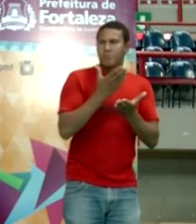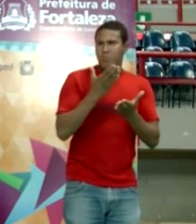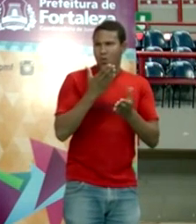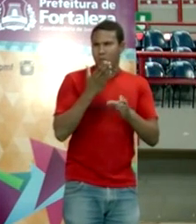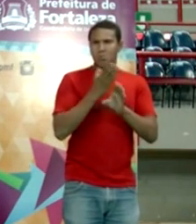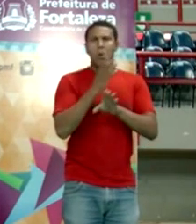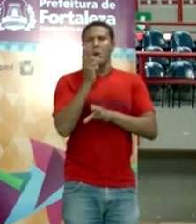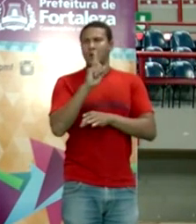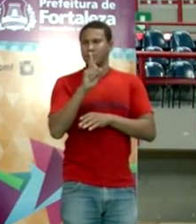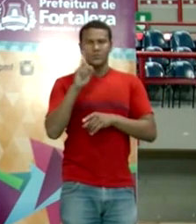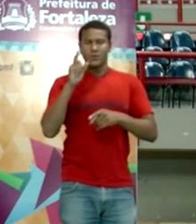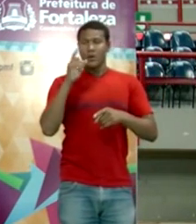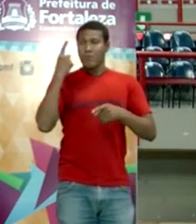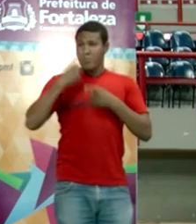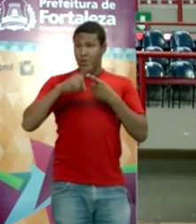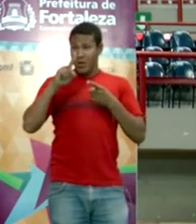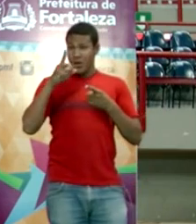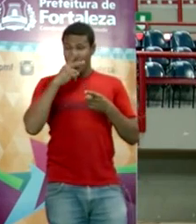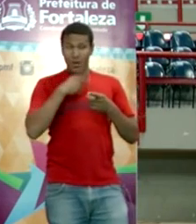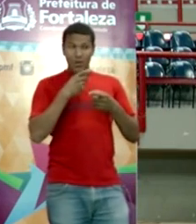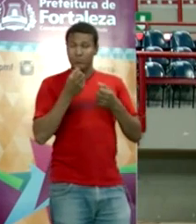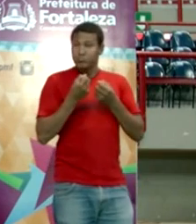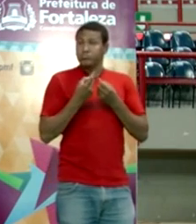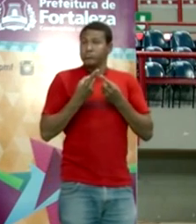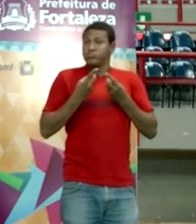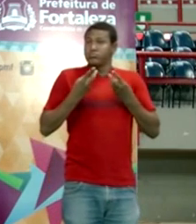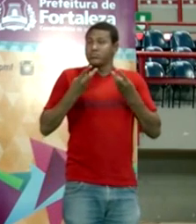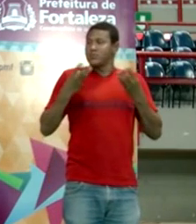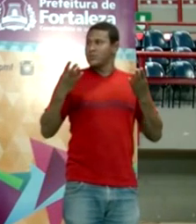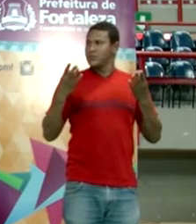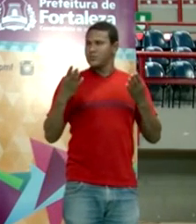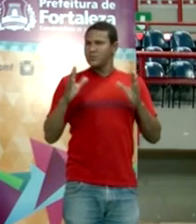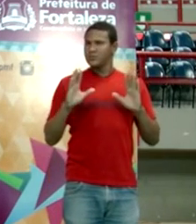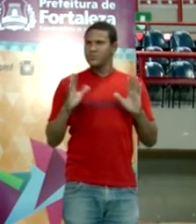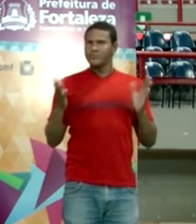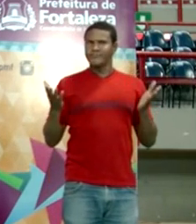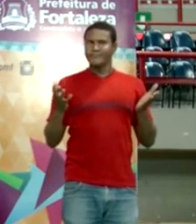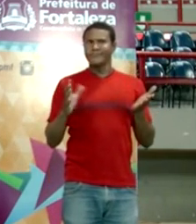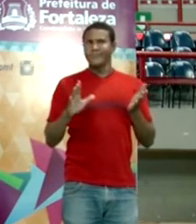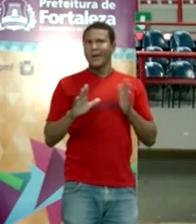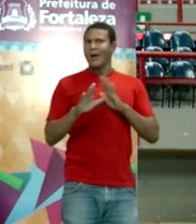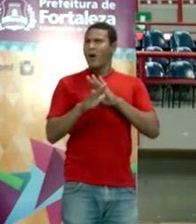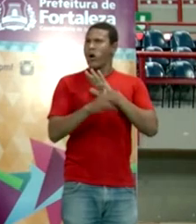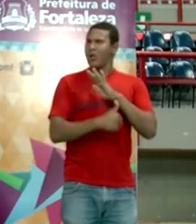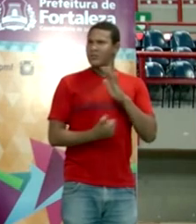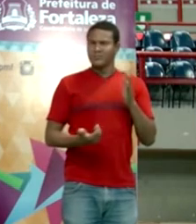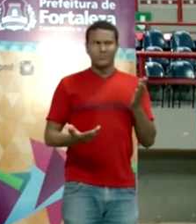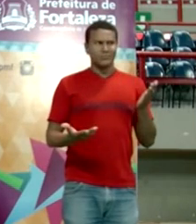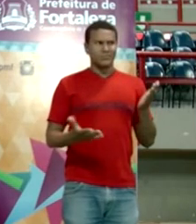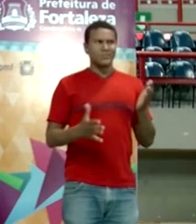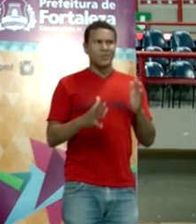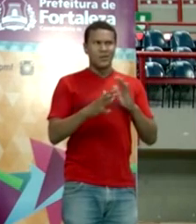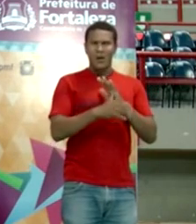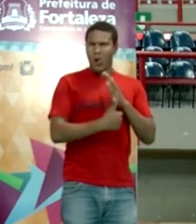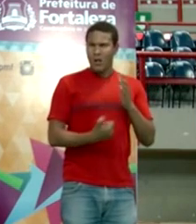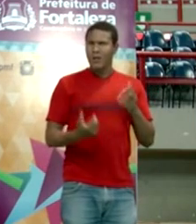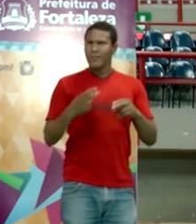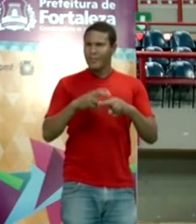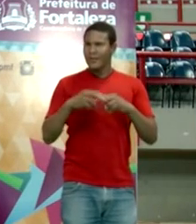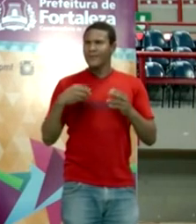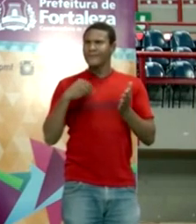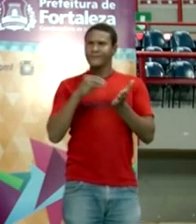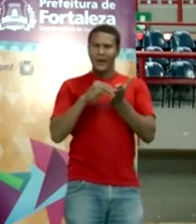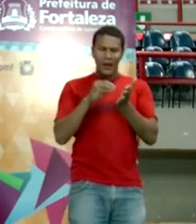grande demanda pelas figurinhas. Roubaram as figurinhas, por isso que não completamos nosso